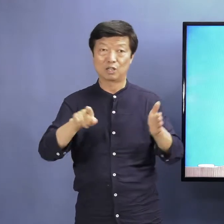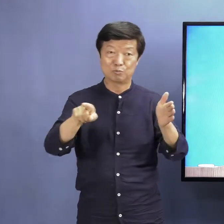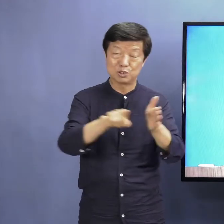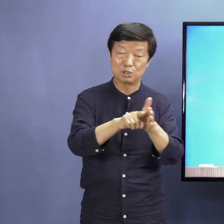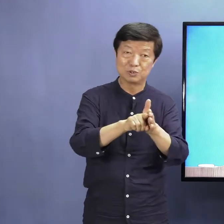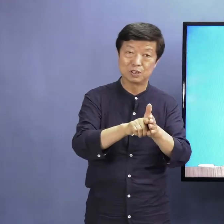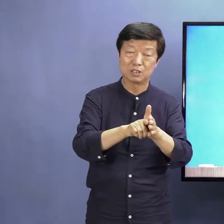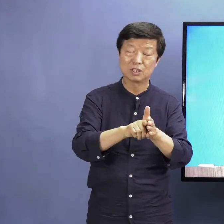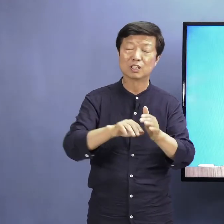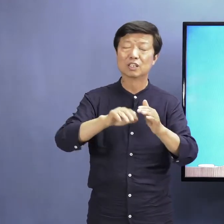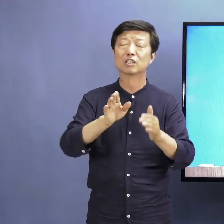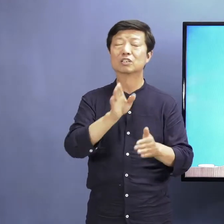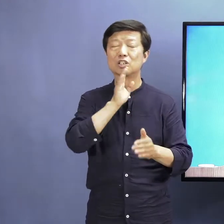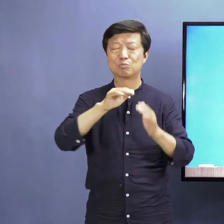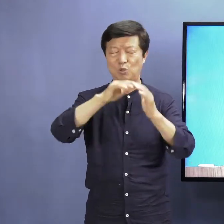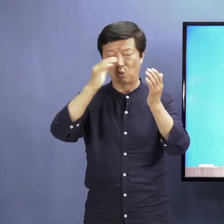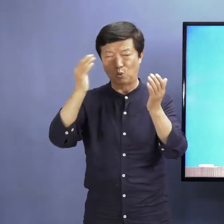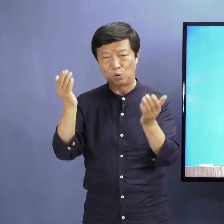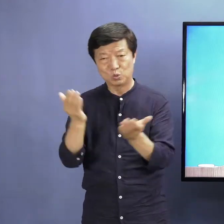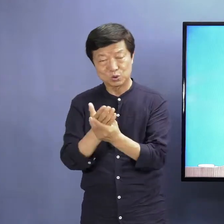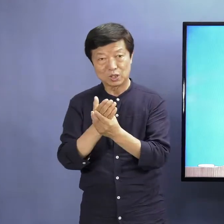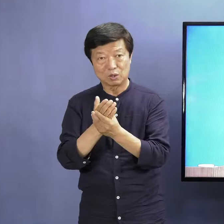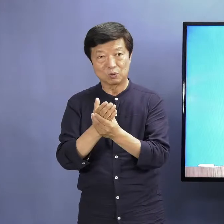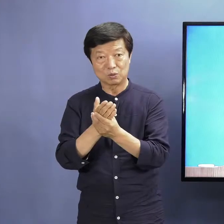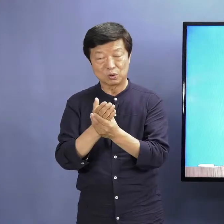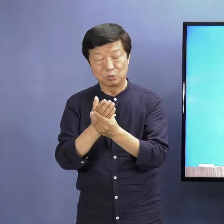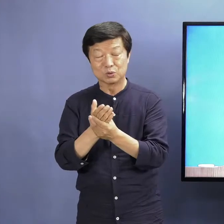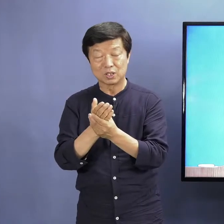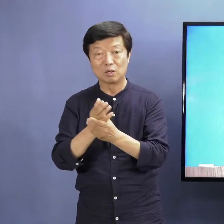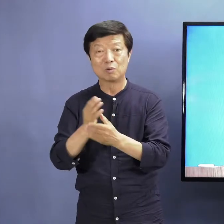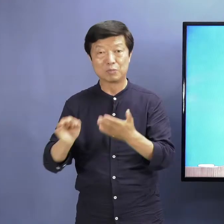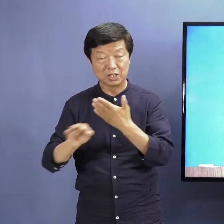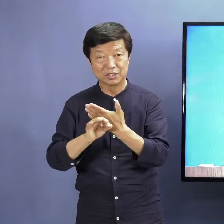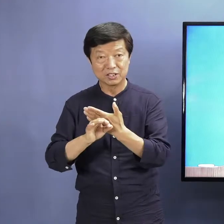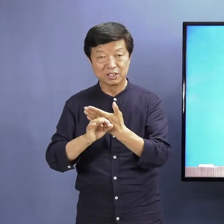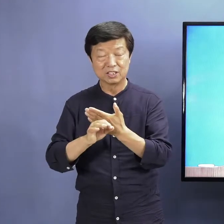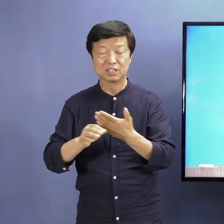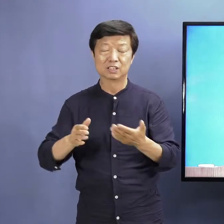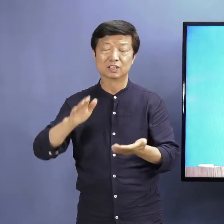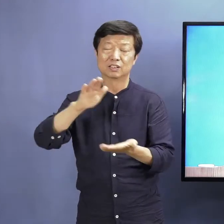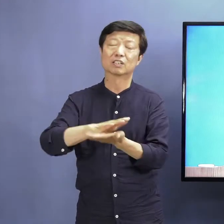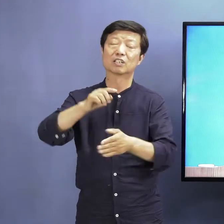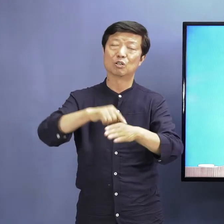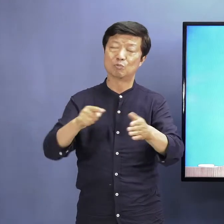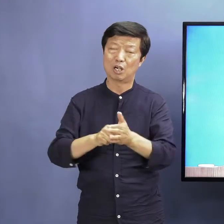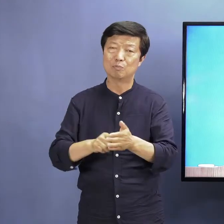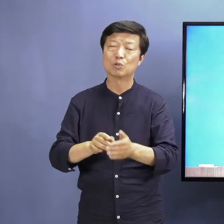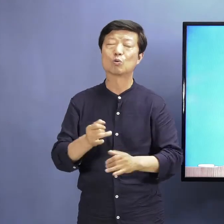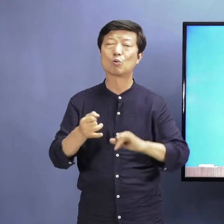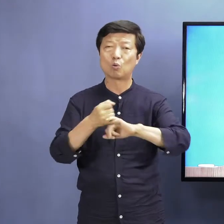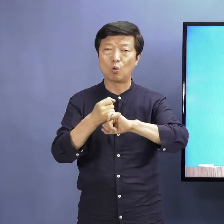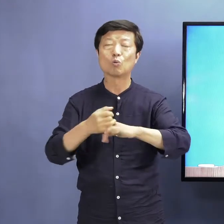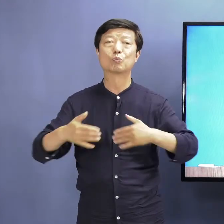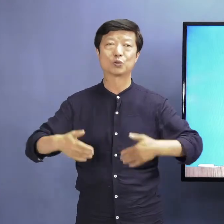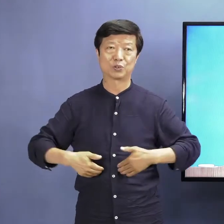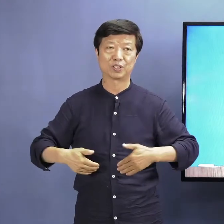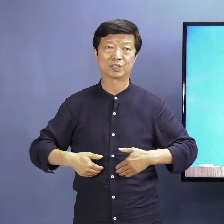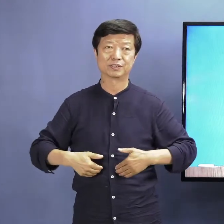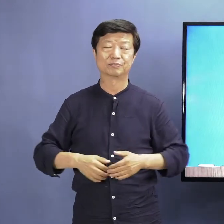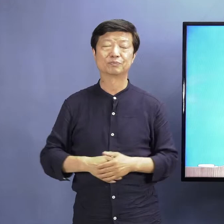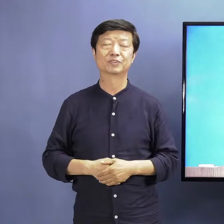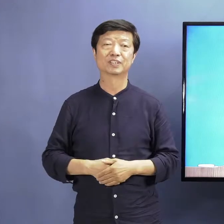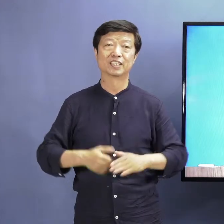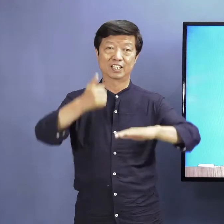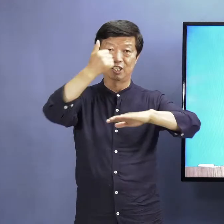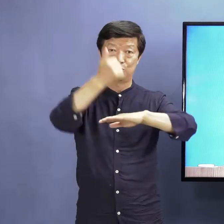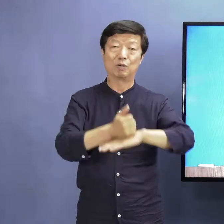한다면요, 열정은 절대적인 요소예요. 그래요. 종말론적 신앙의 종말론적인 어떤